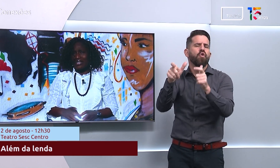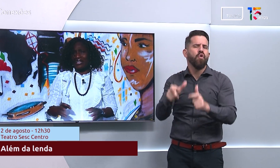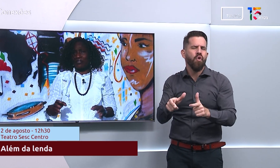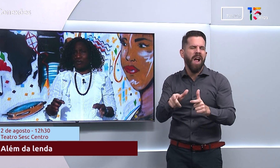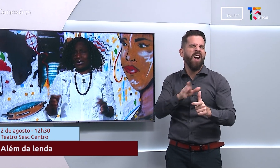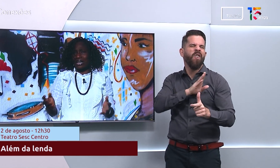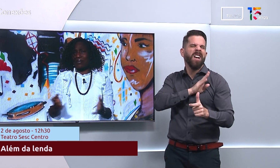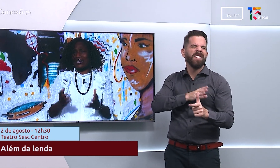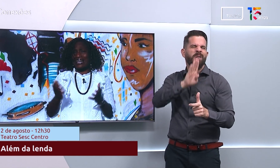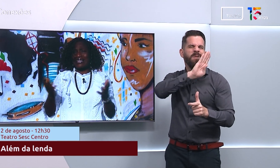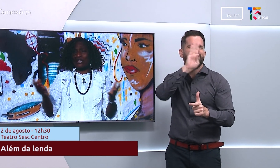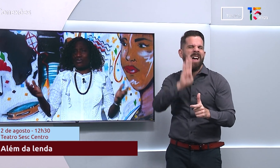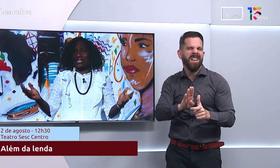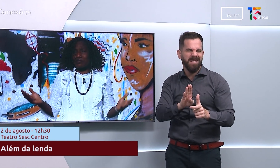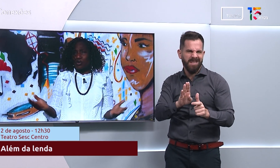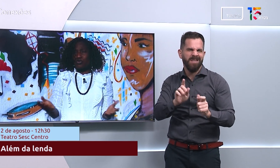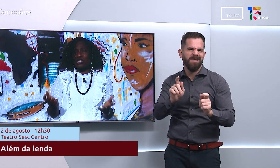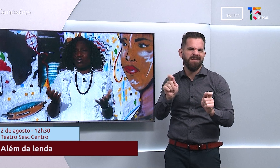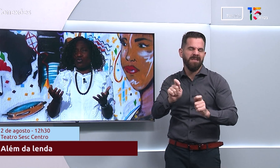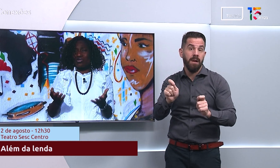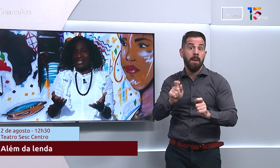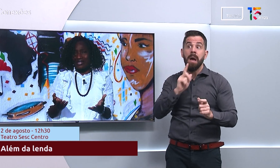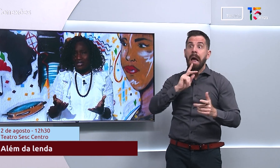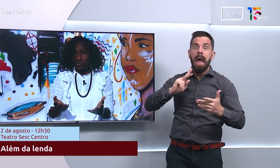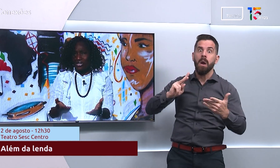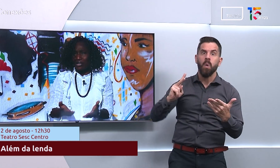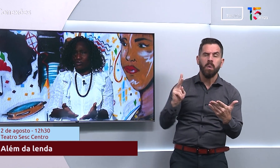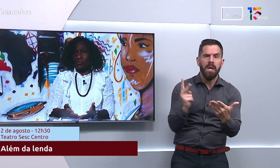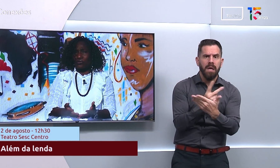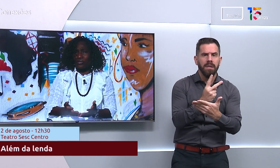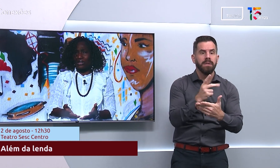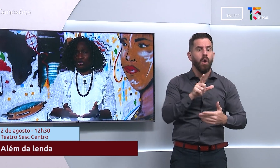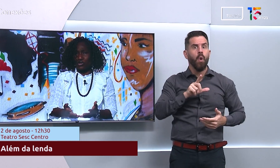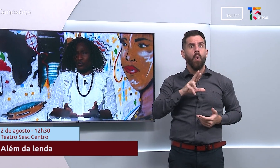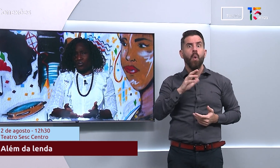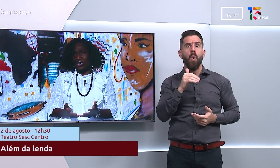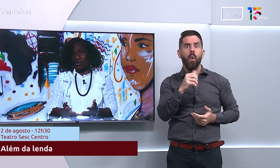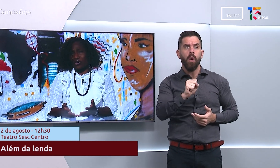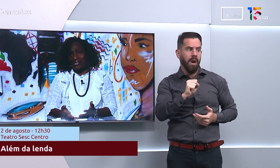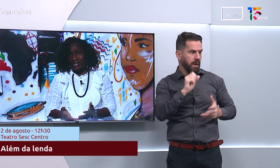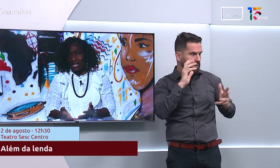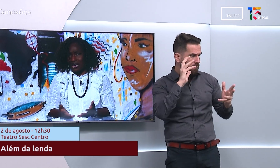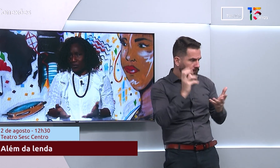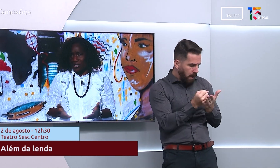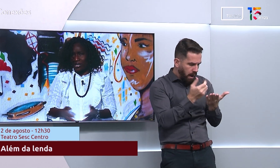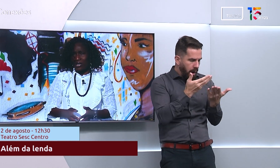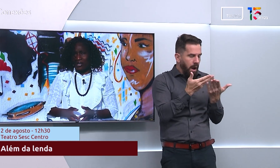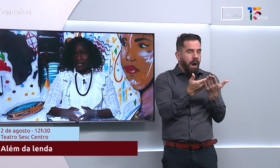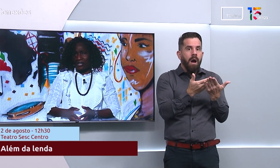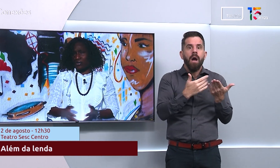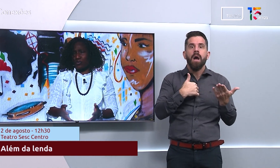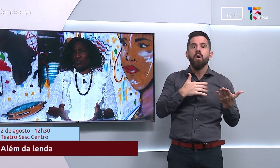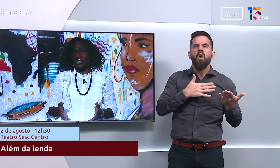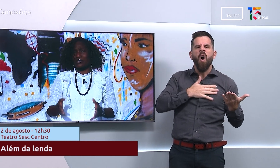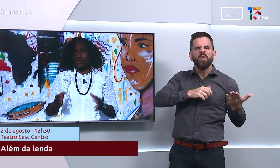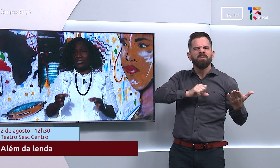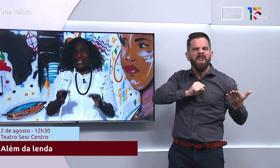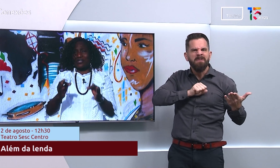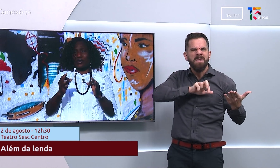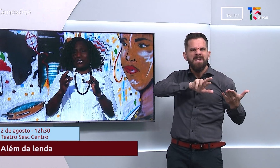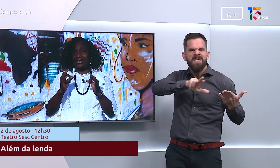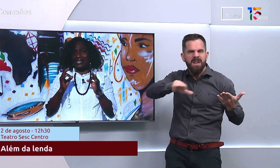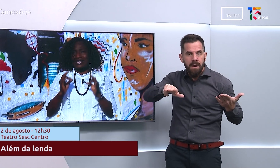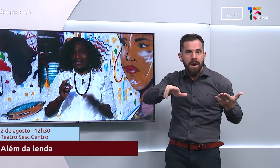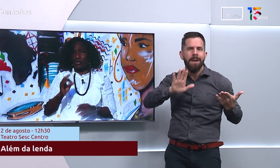esse livro acaba caindo nas mãos de Lucas, um garoto fã de super-heróis e games. Descubra toda